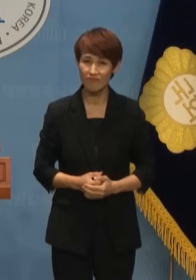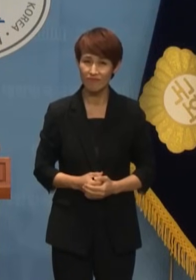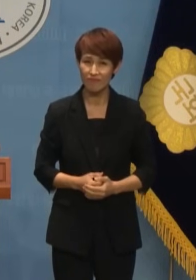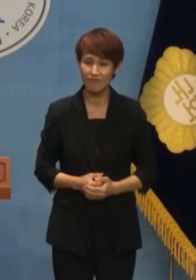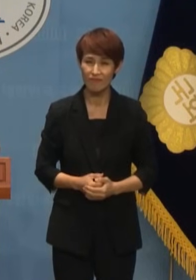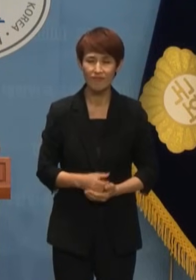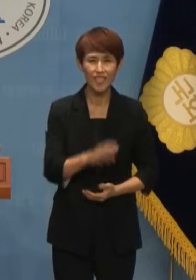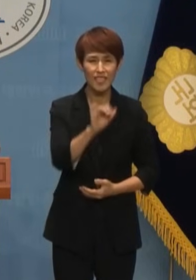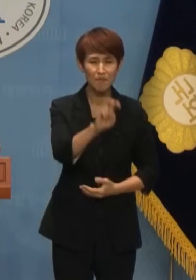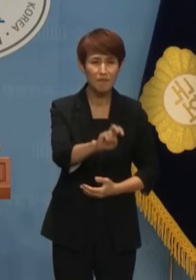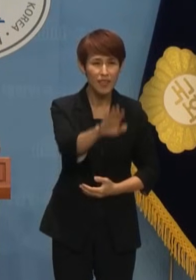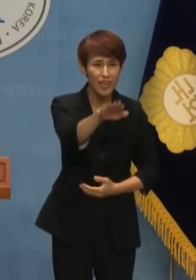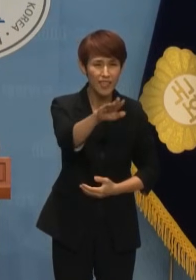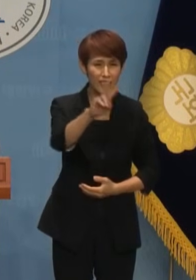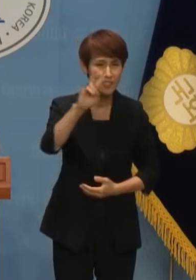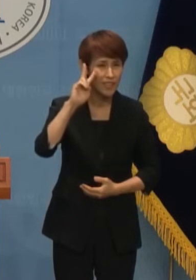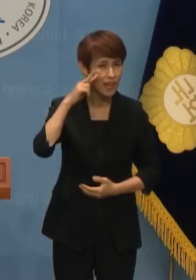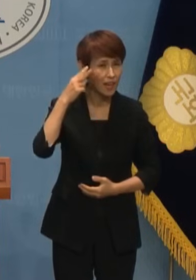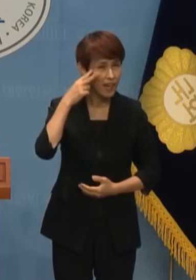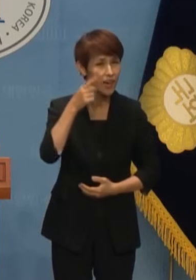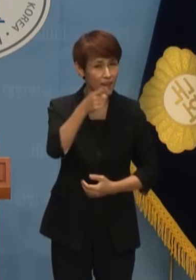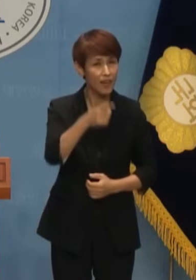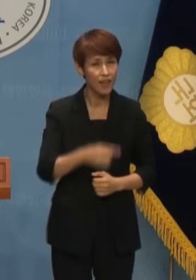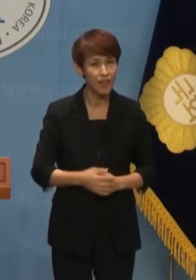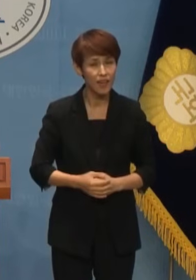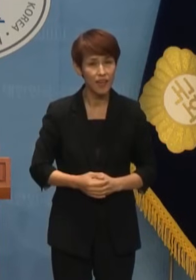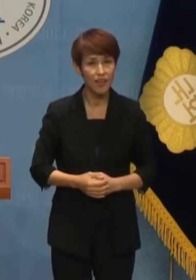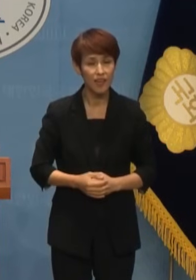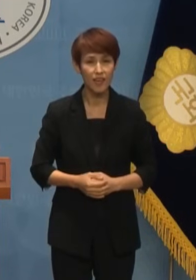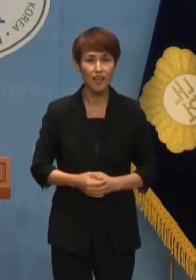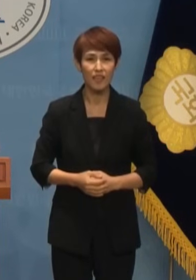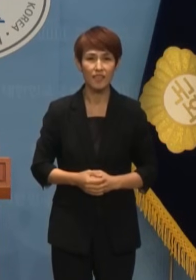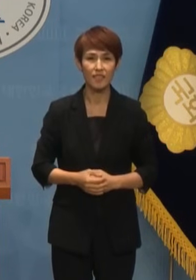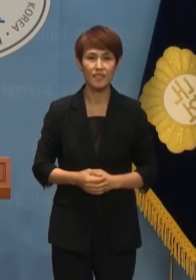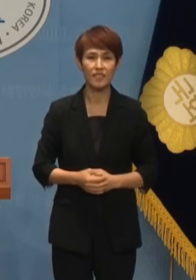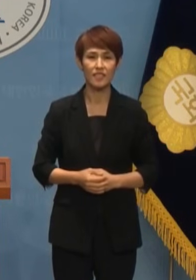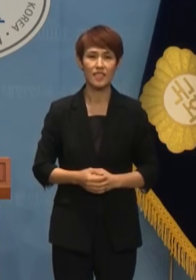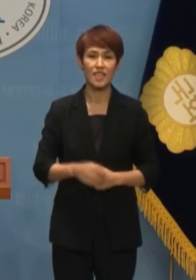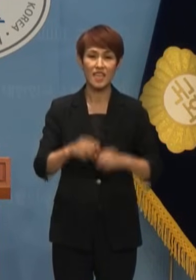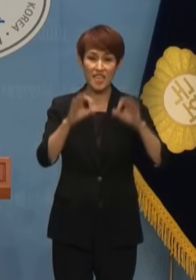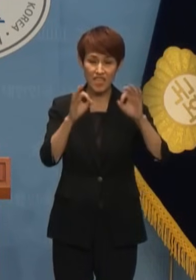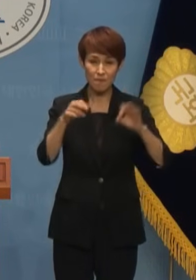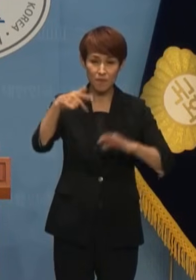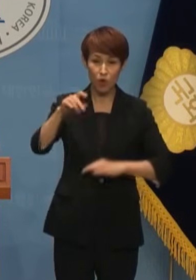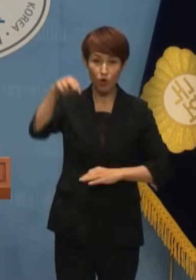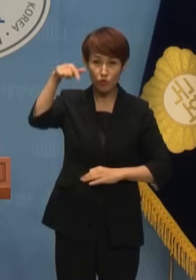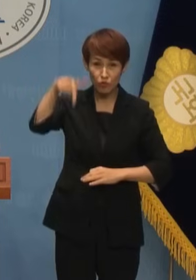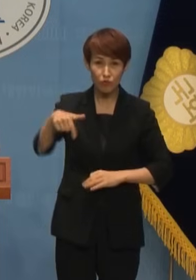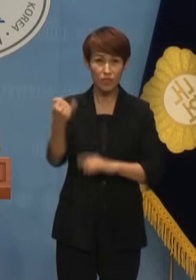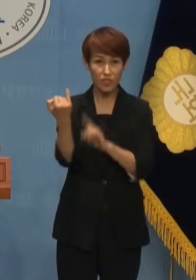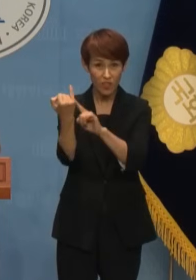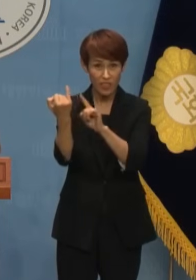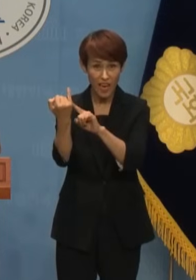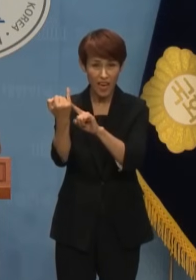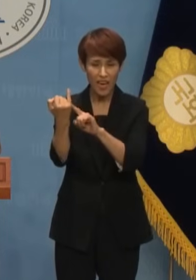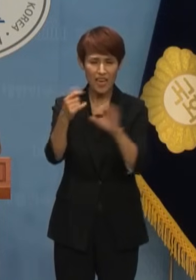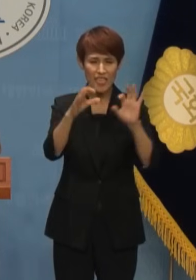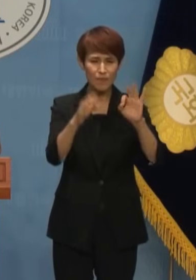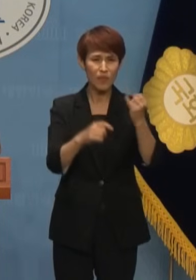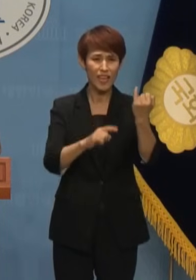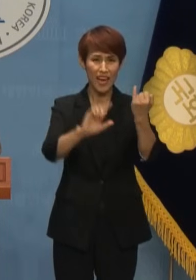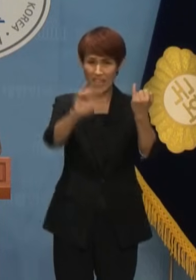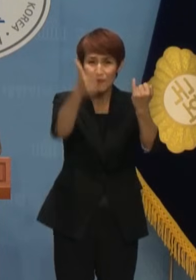임 의원이 착각한 것 같습니다. 성만 다를 뿐 김정숙 여사는 그 김